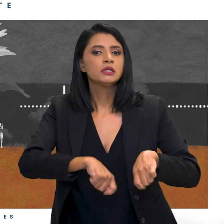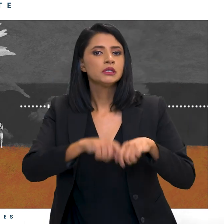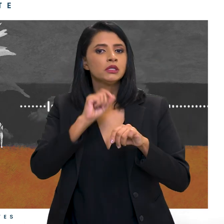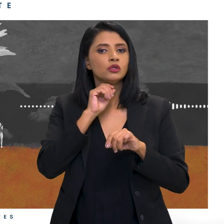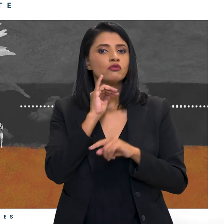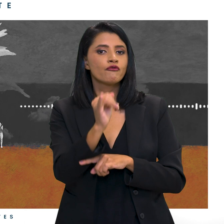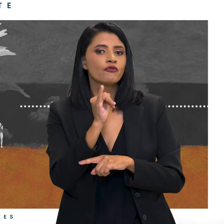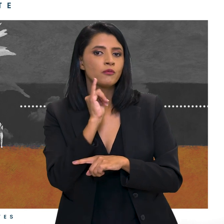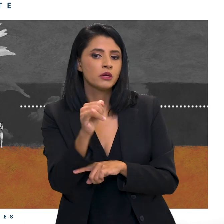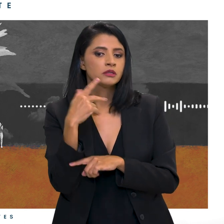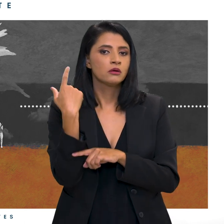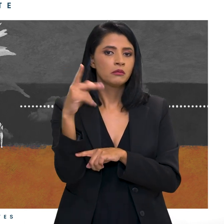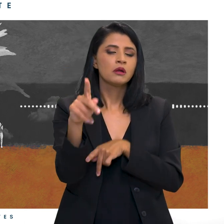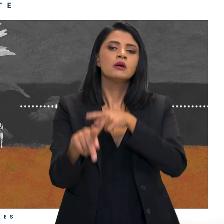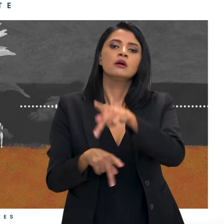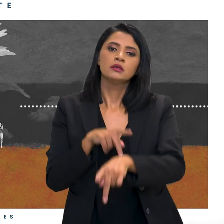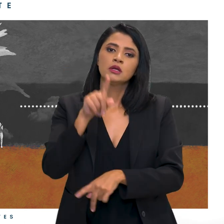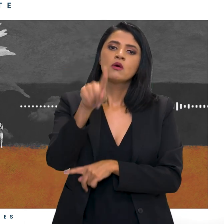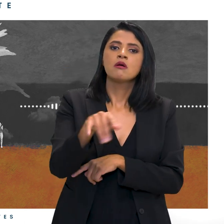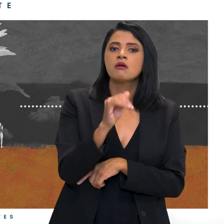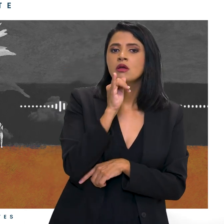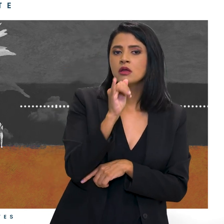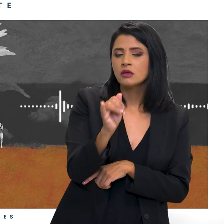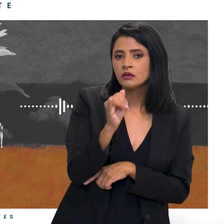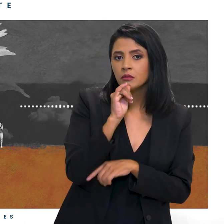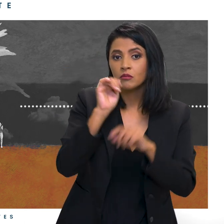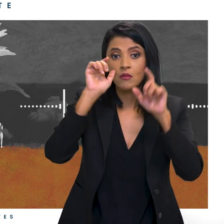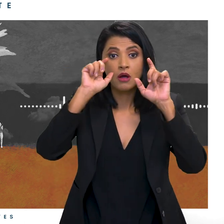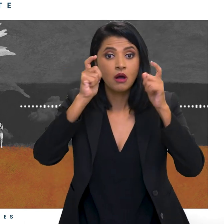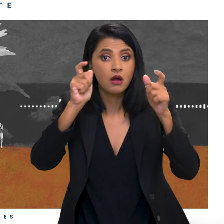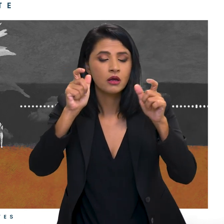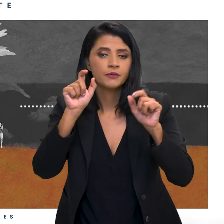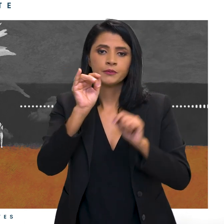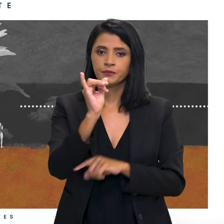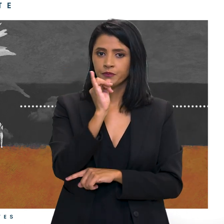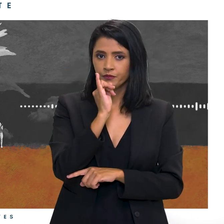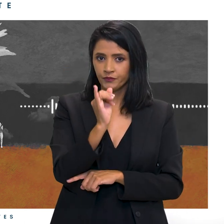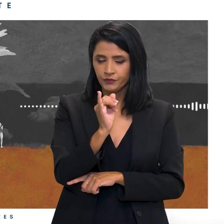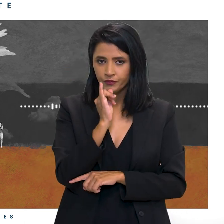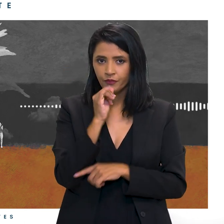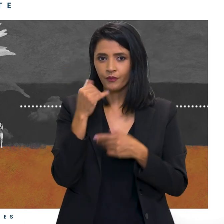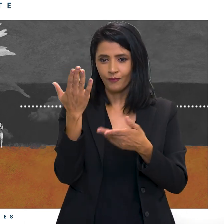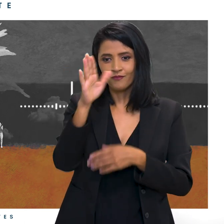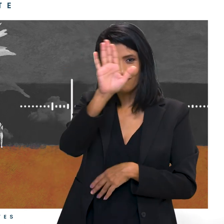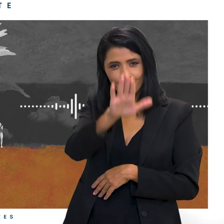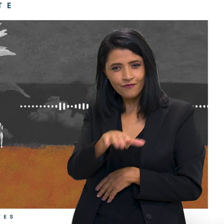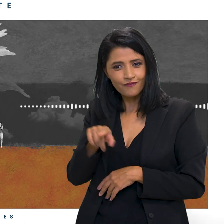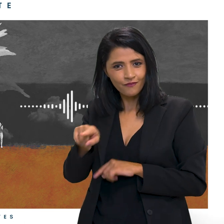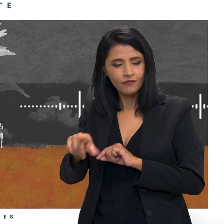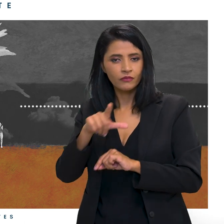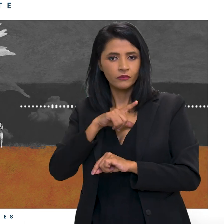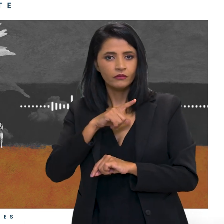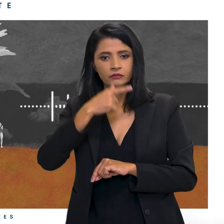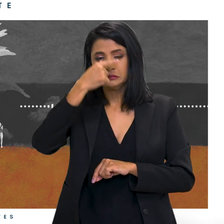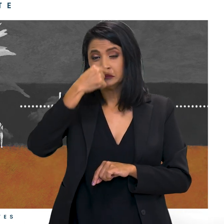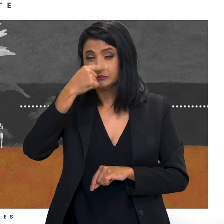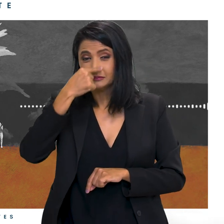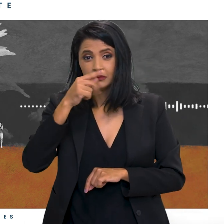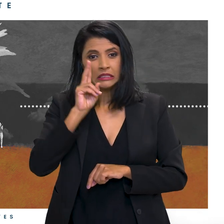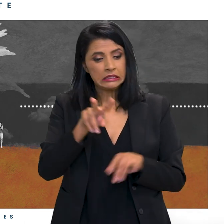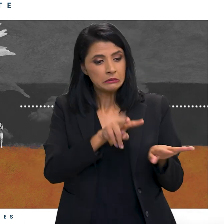o que eu preciso passar de informação para a população são, por exemplo, sinais de alerta. Tá? Então, por exemplo, essa criança